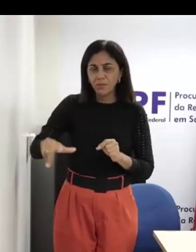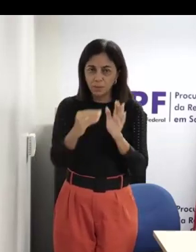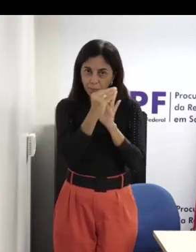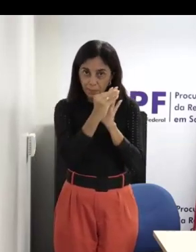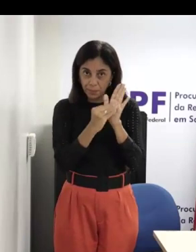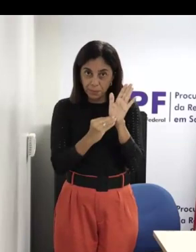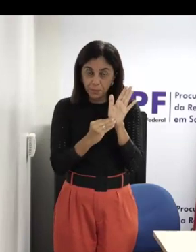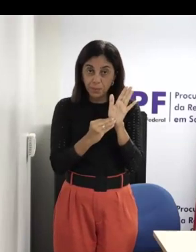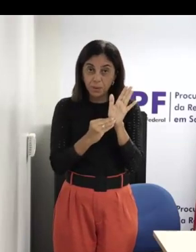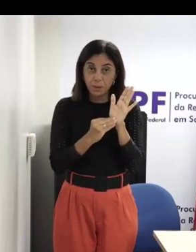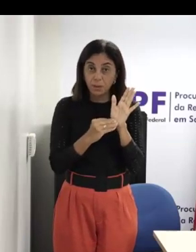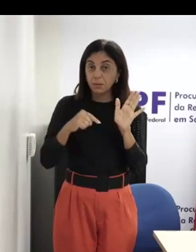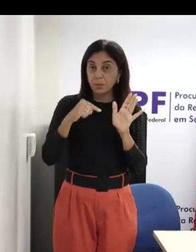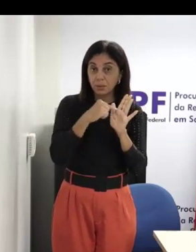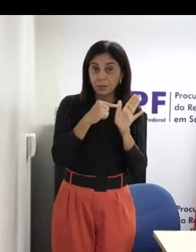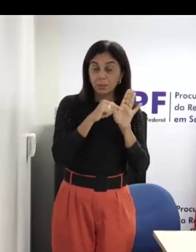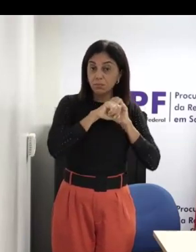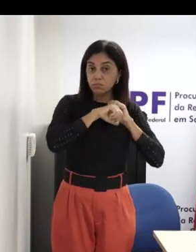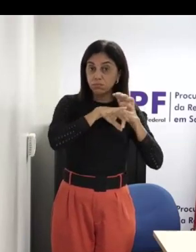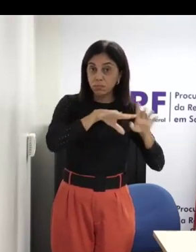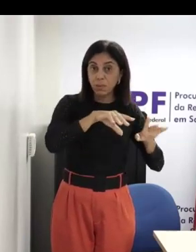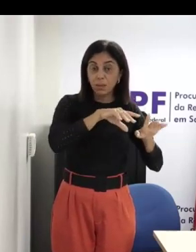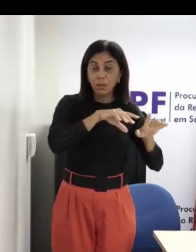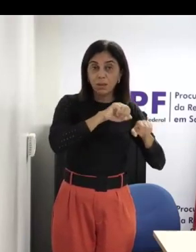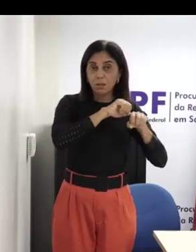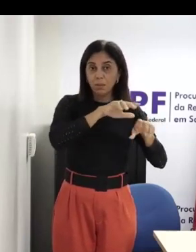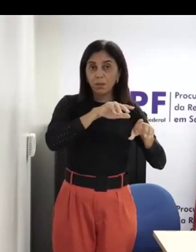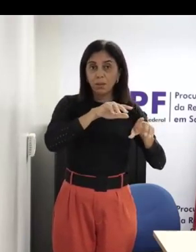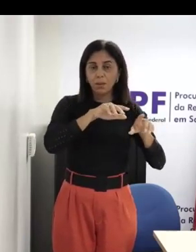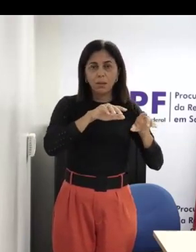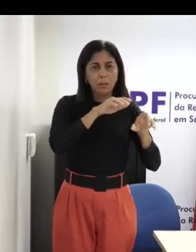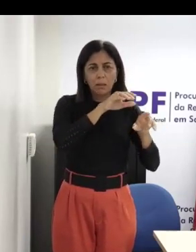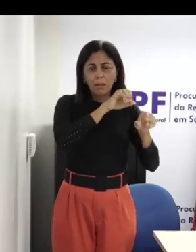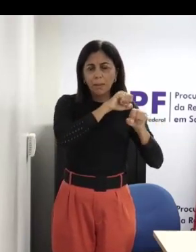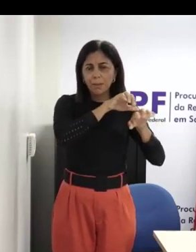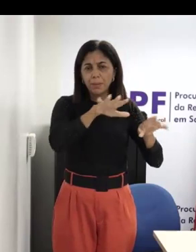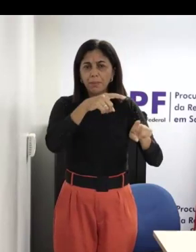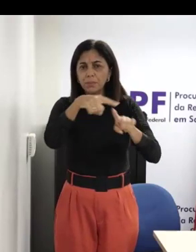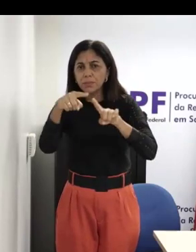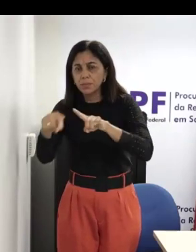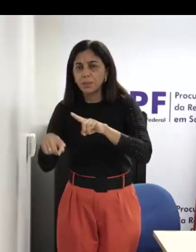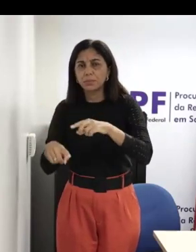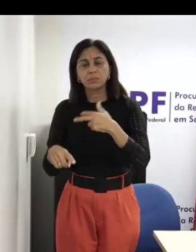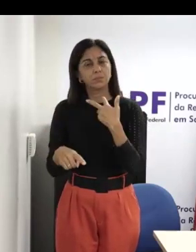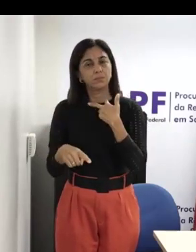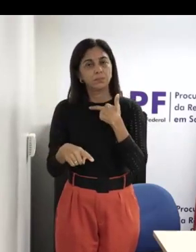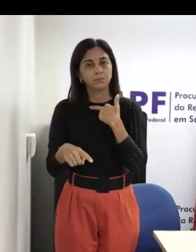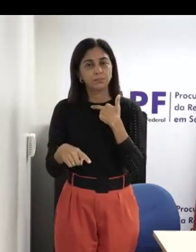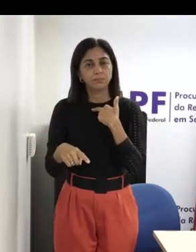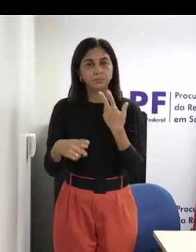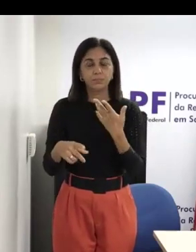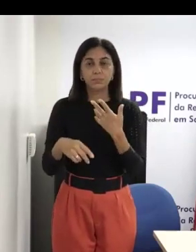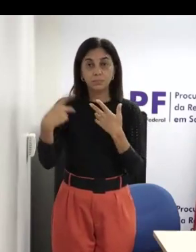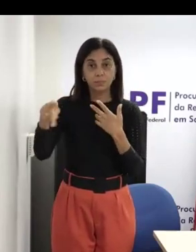forma que viole o seu núcleo essencial que o torne eh que anule completamente esse